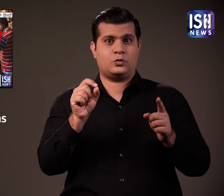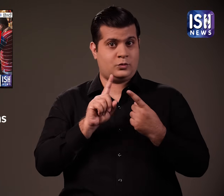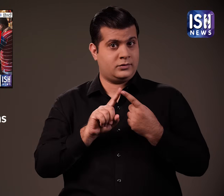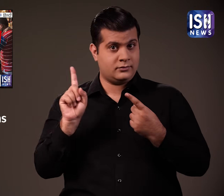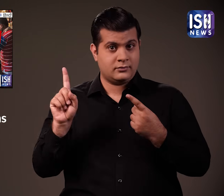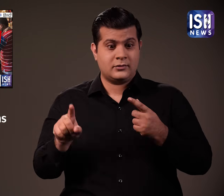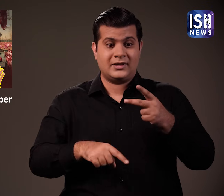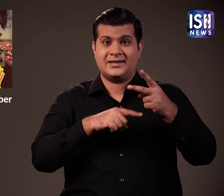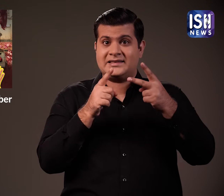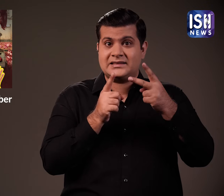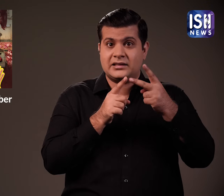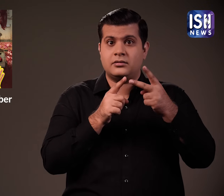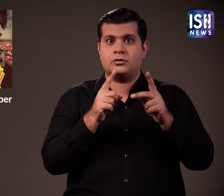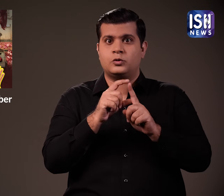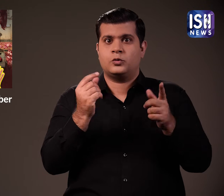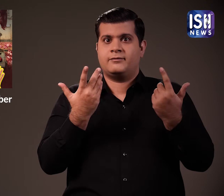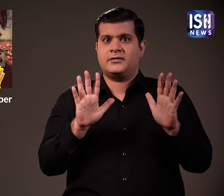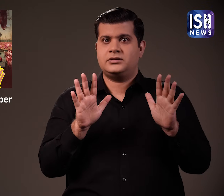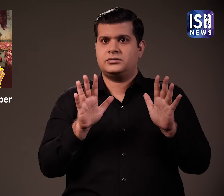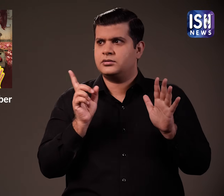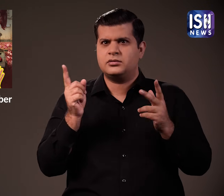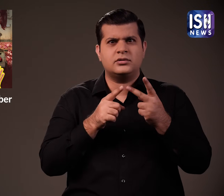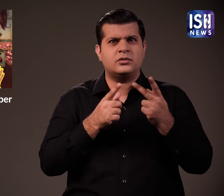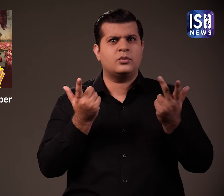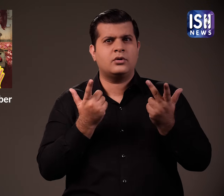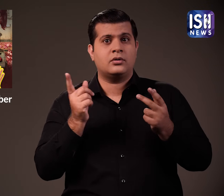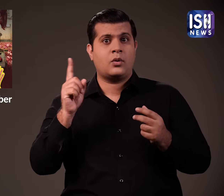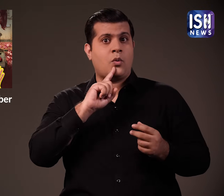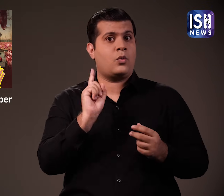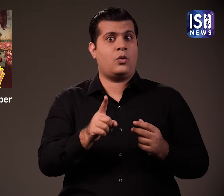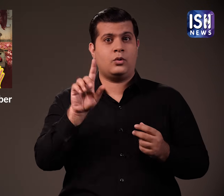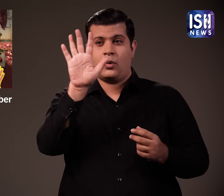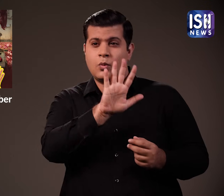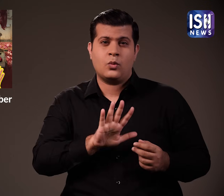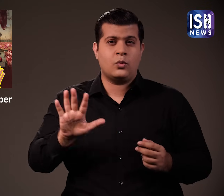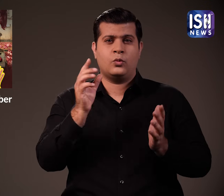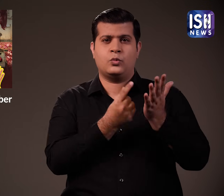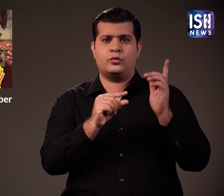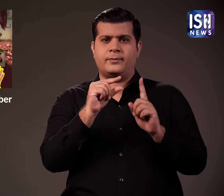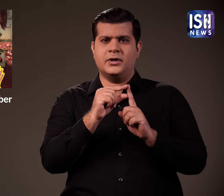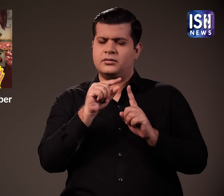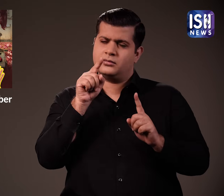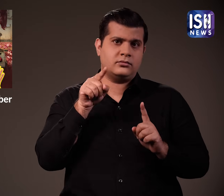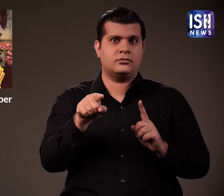एलान किया है उन्होंने उत्तर प्रदेश में नो नौन्वेज डे का एलान किया है